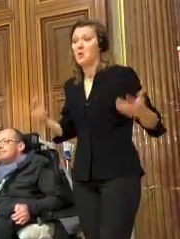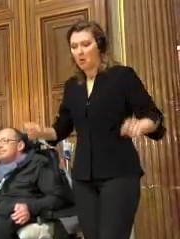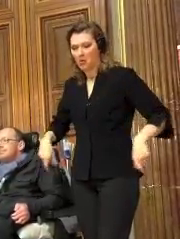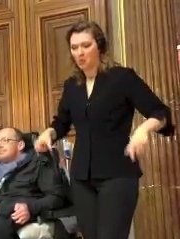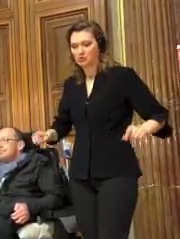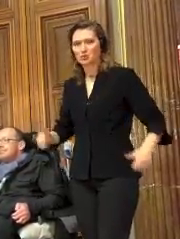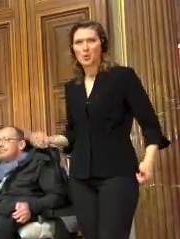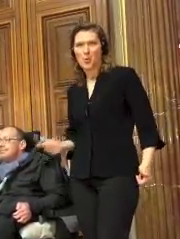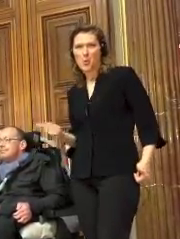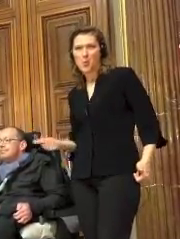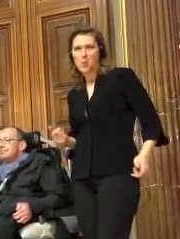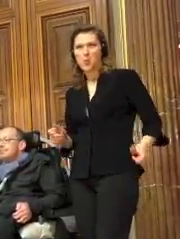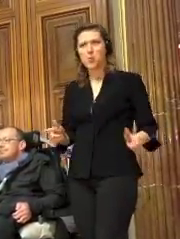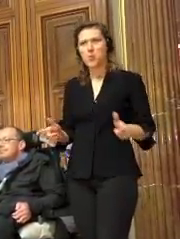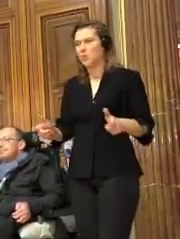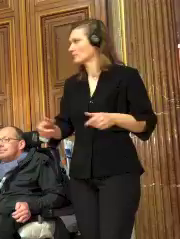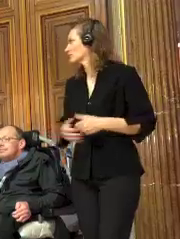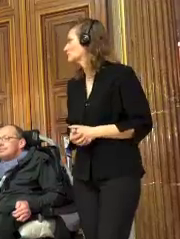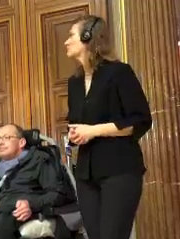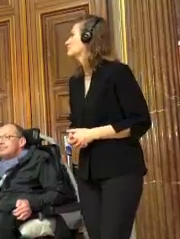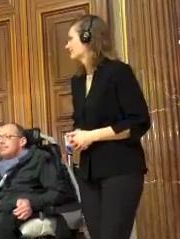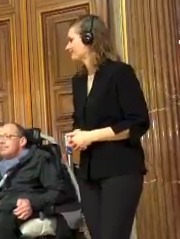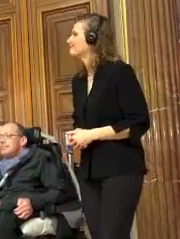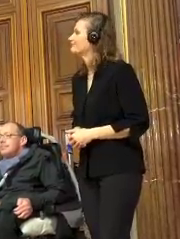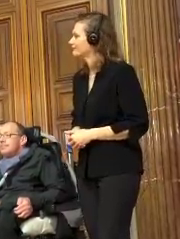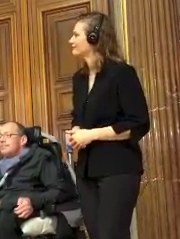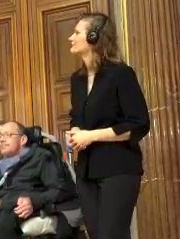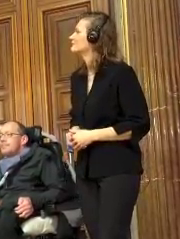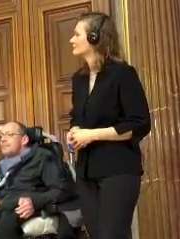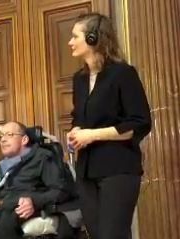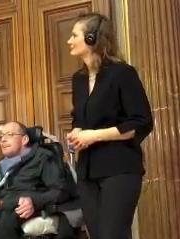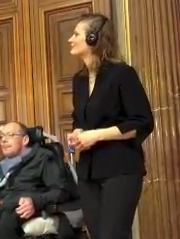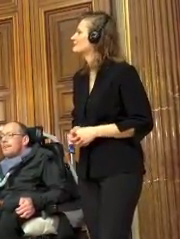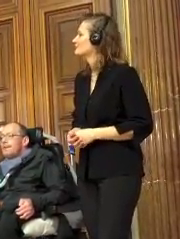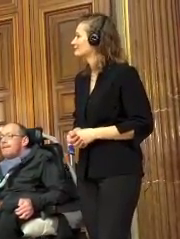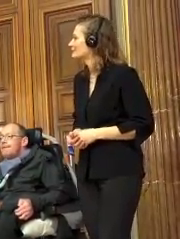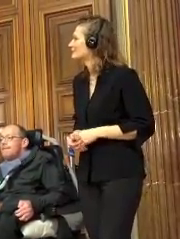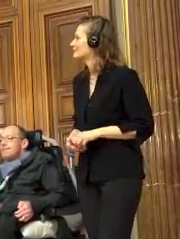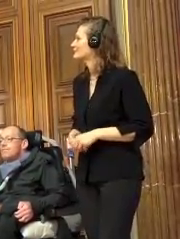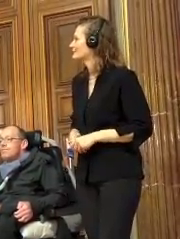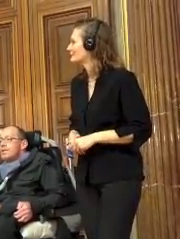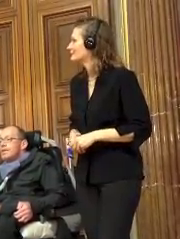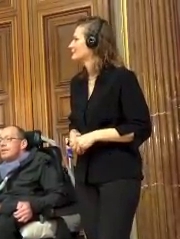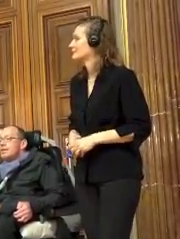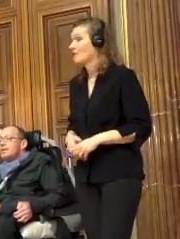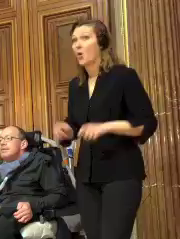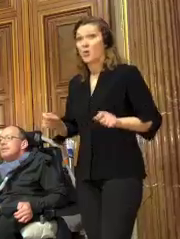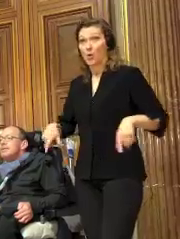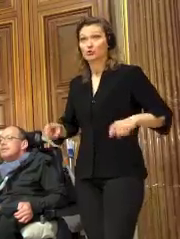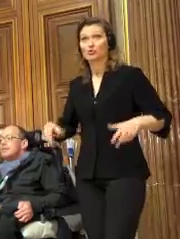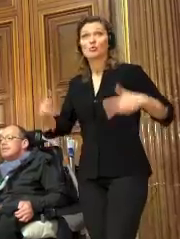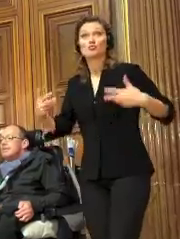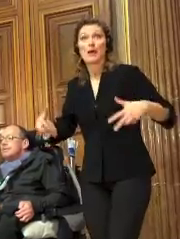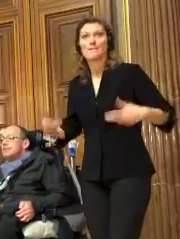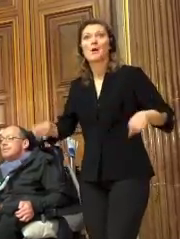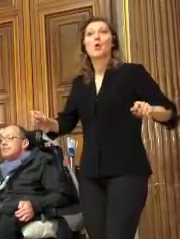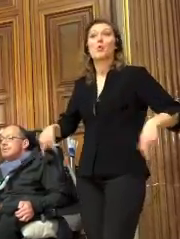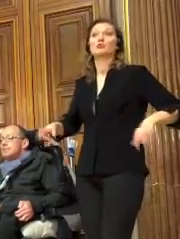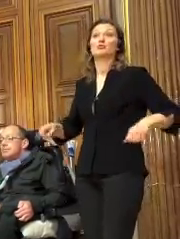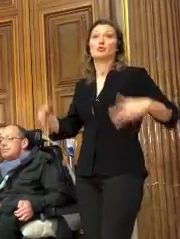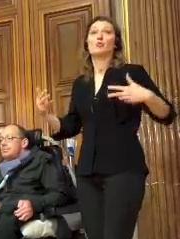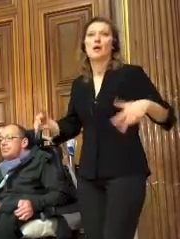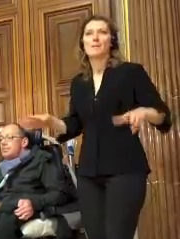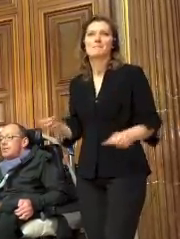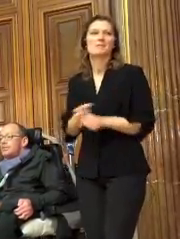Rollstuhl kessert. Das ist der Rollstuhl-Wack. Wir kommen mit der Nähe auf den ganzen Weg. Roll, roll,